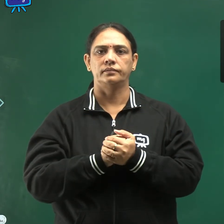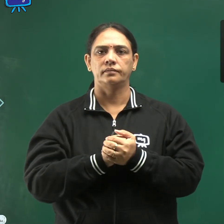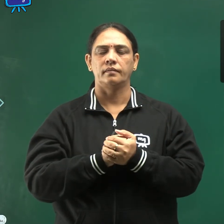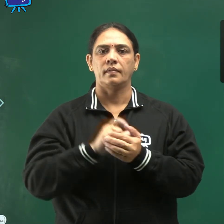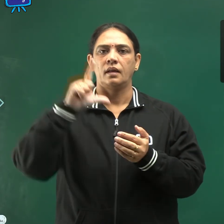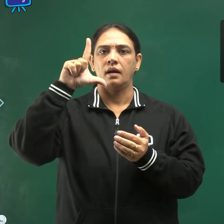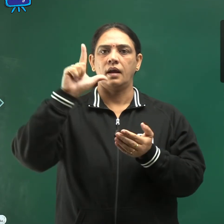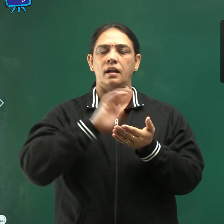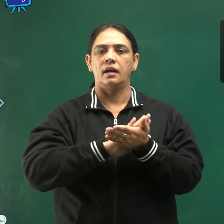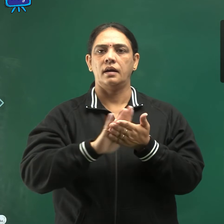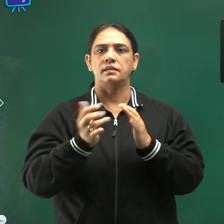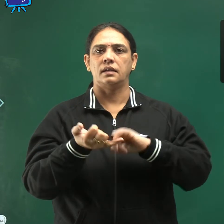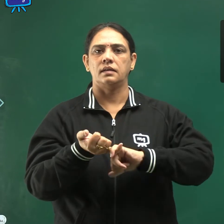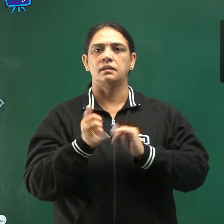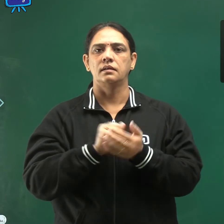LHS